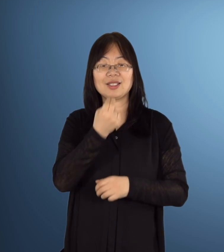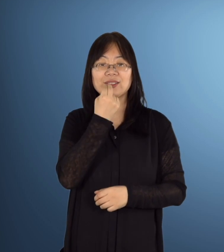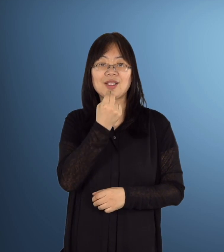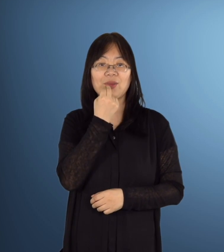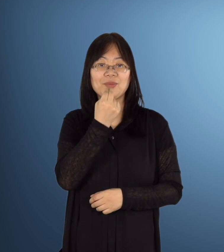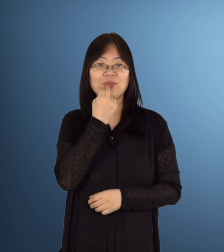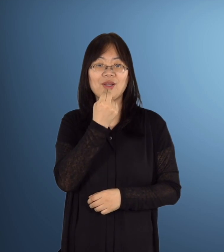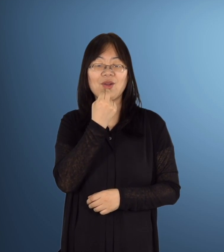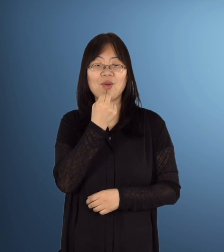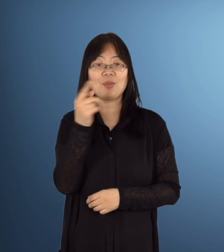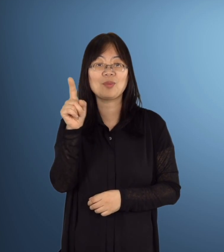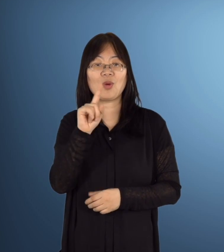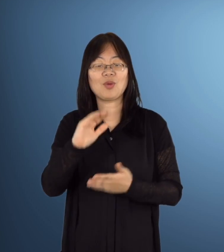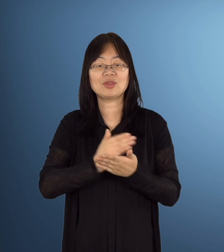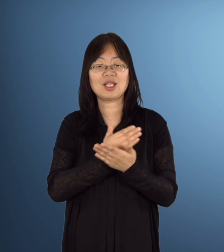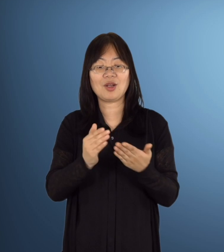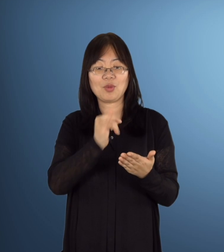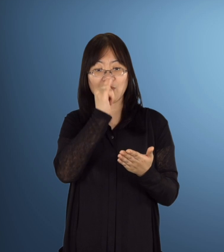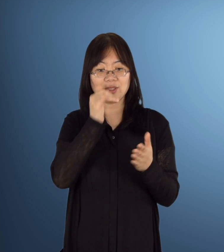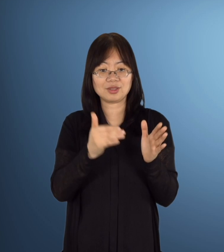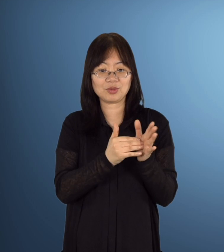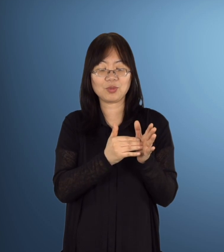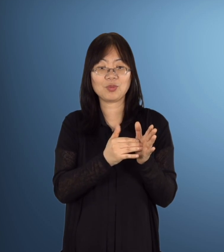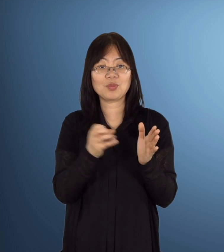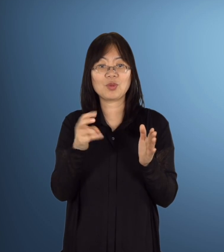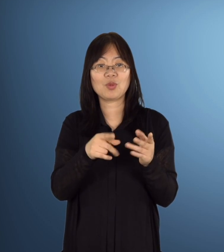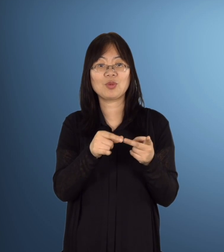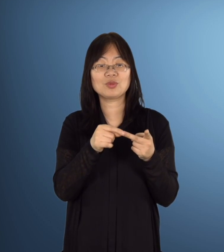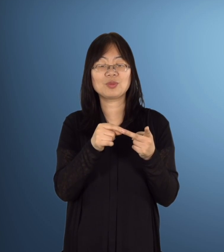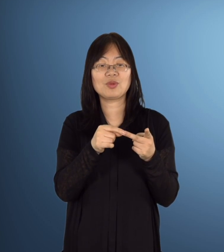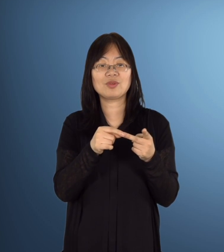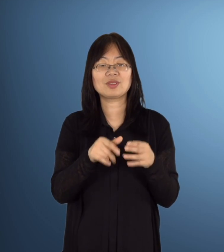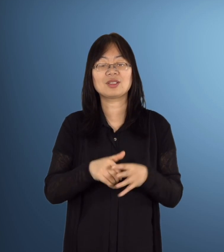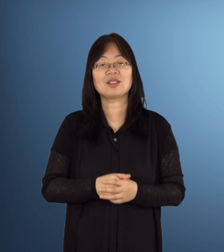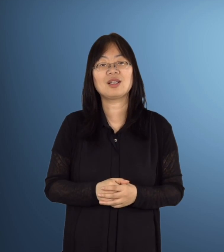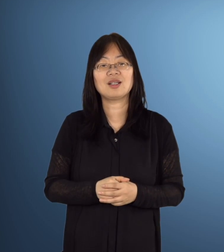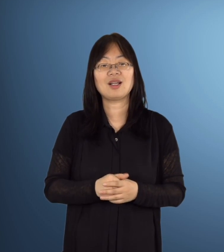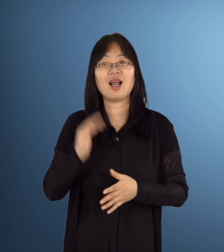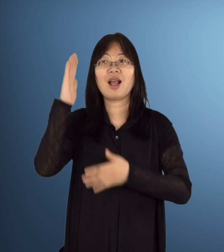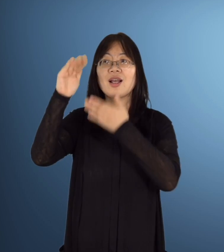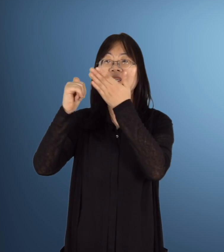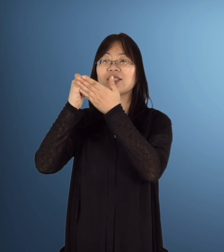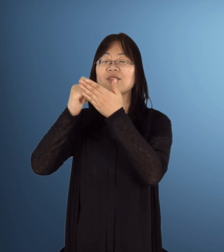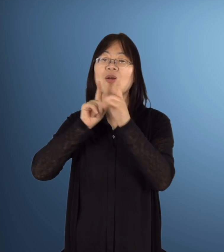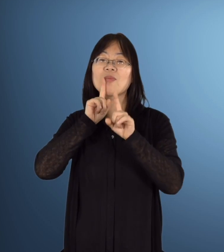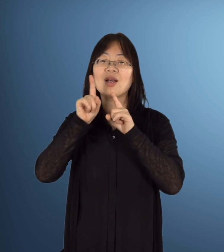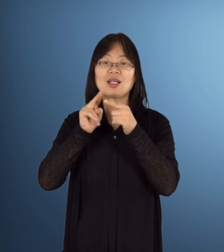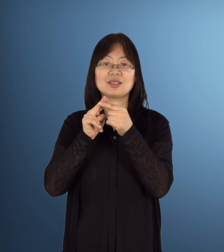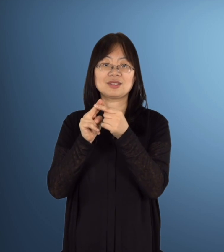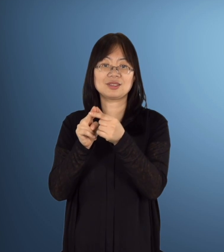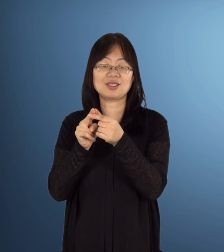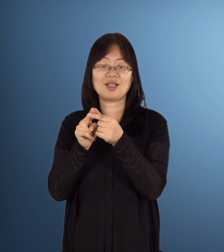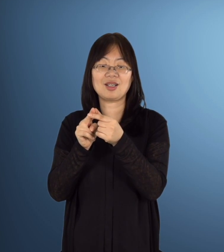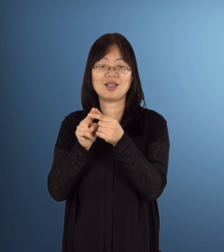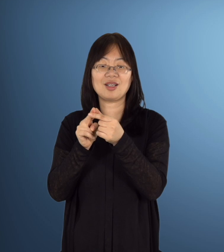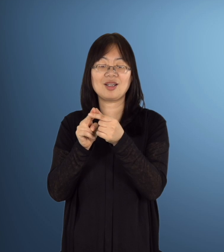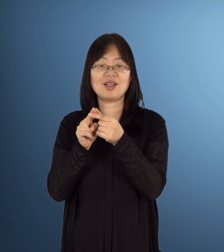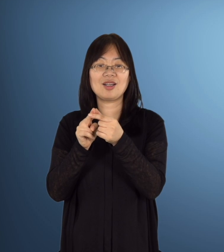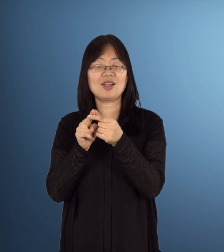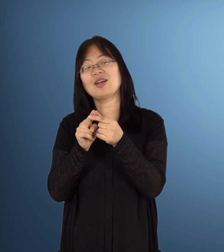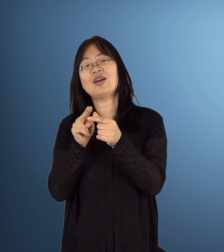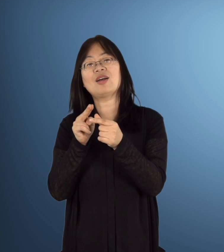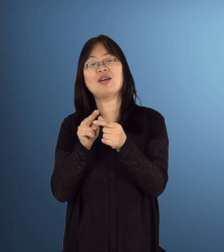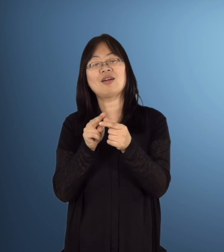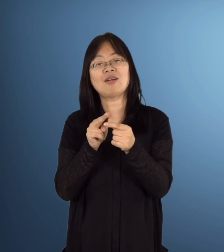생명이 나누어지고, 두 번째는 하나님의 말씀과 더운